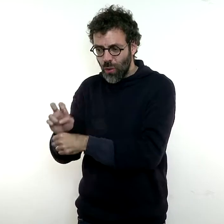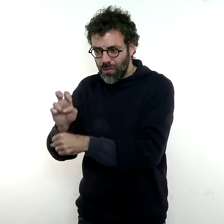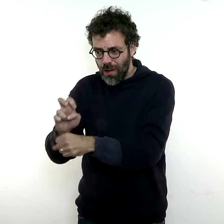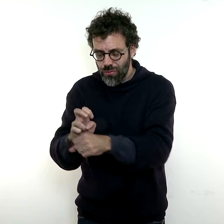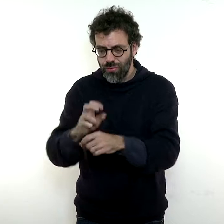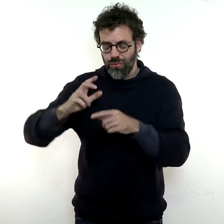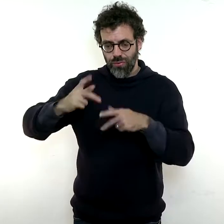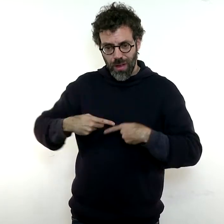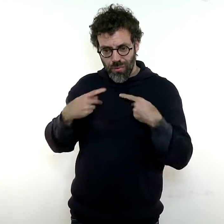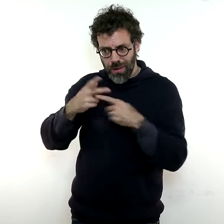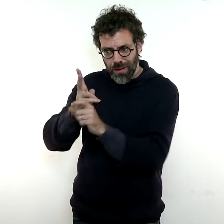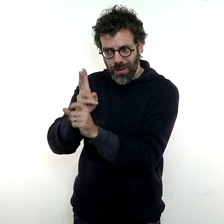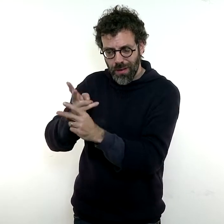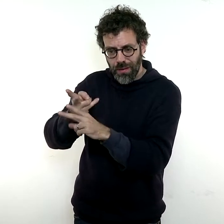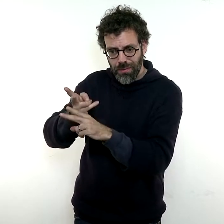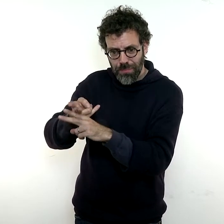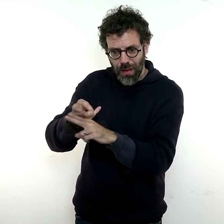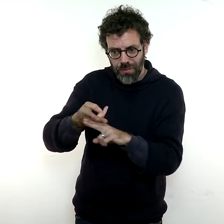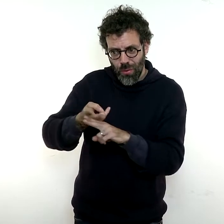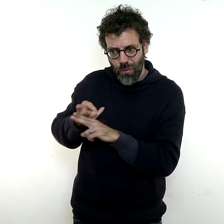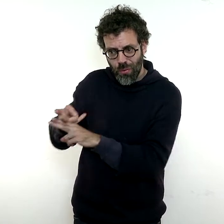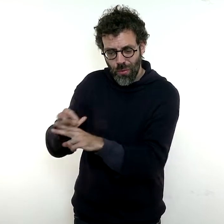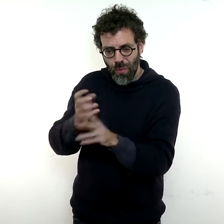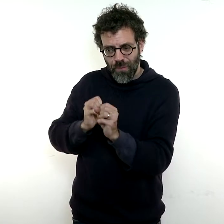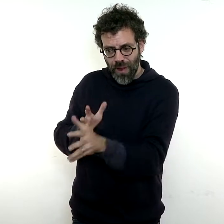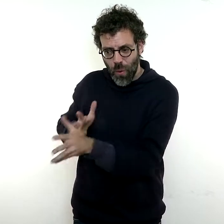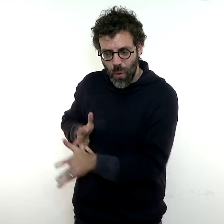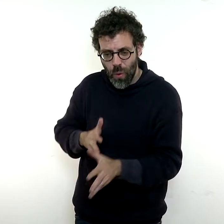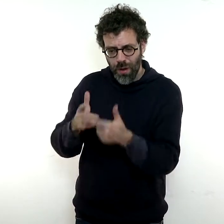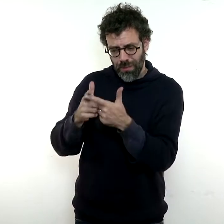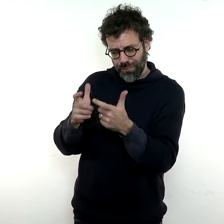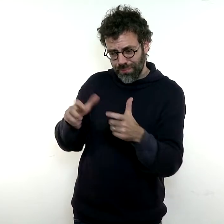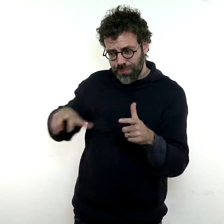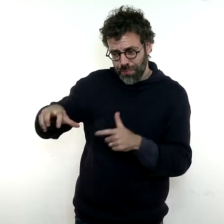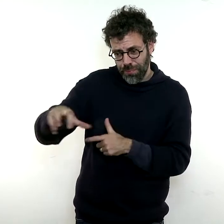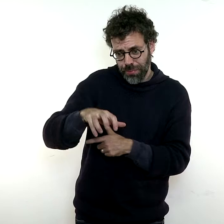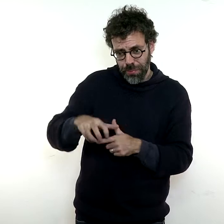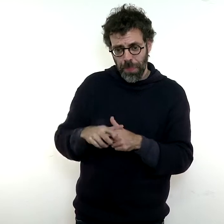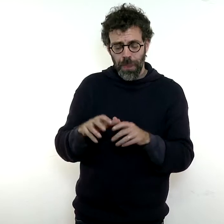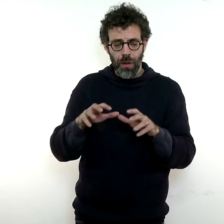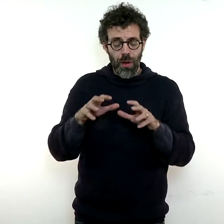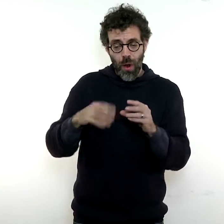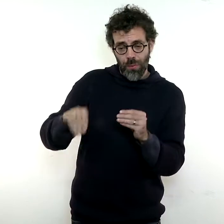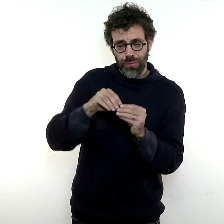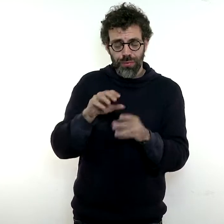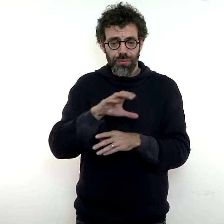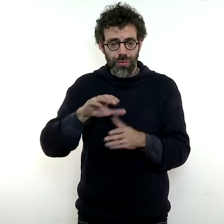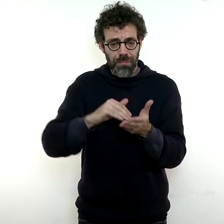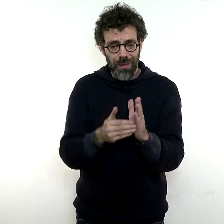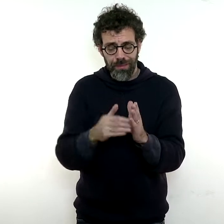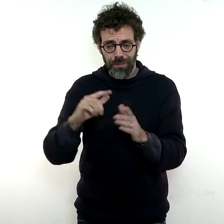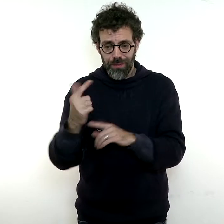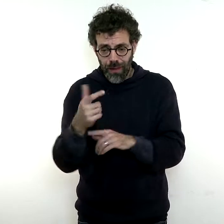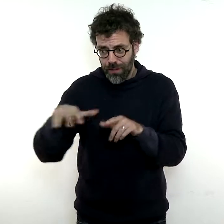vélo, la création d'une terrasse en paletage bois de 100 m² et l'équipement du site en éclairage